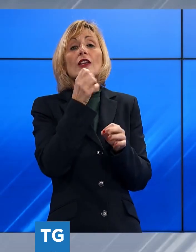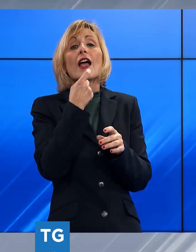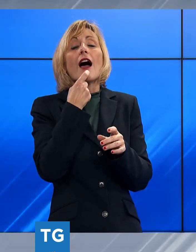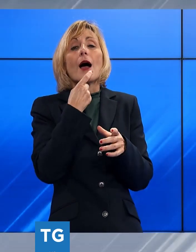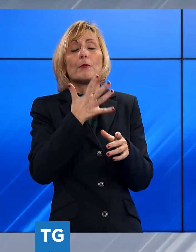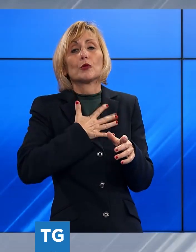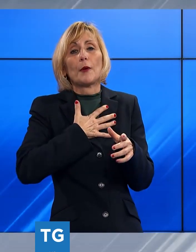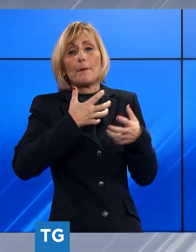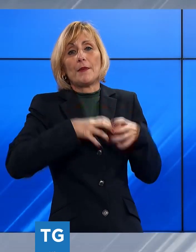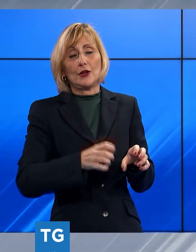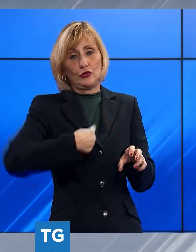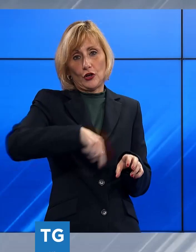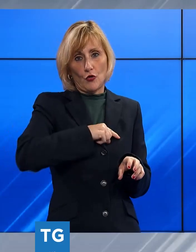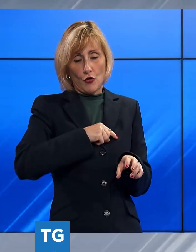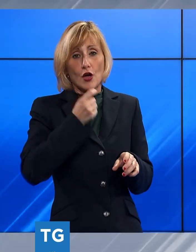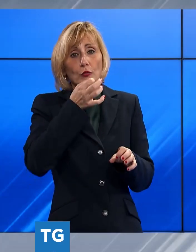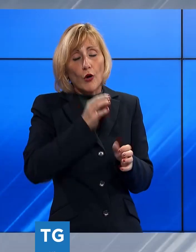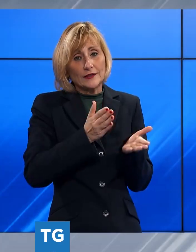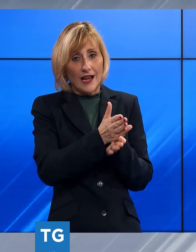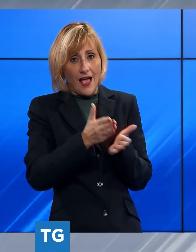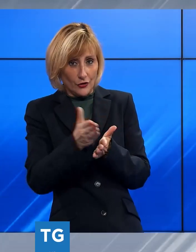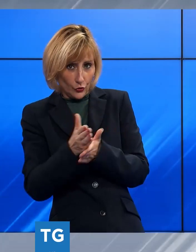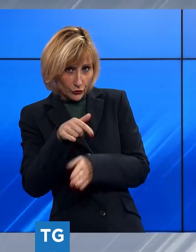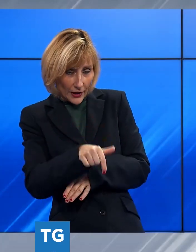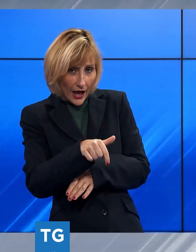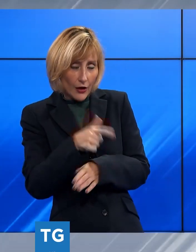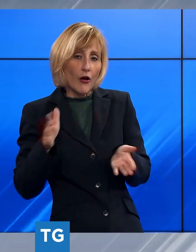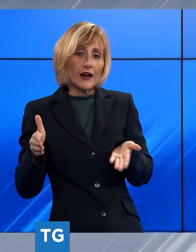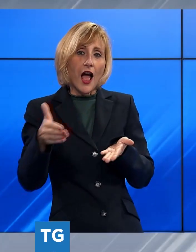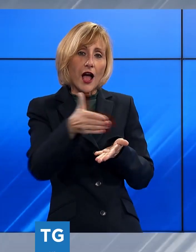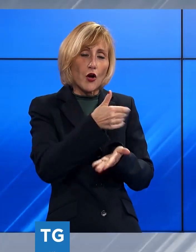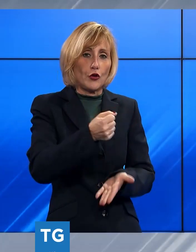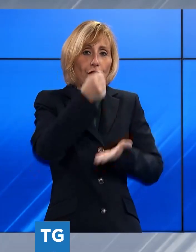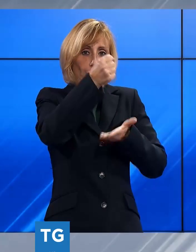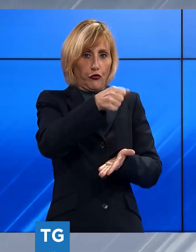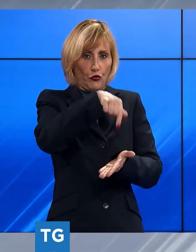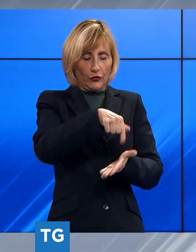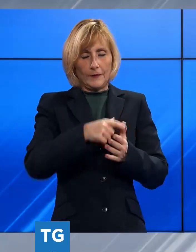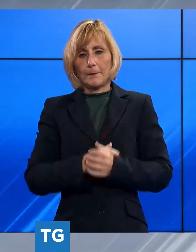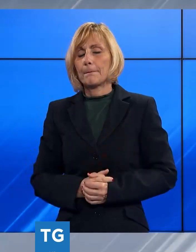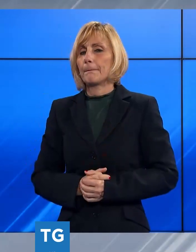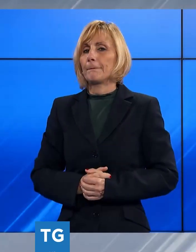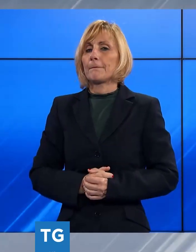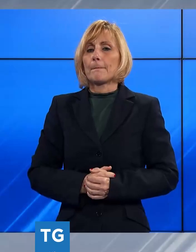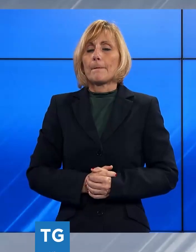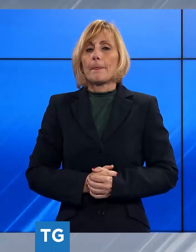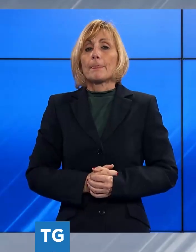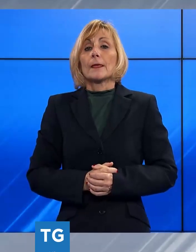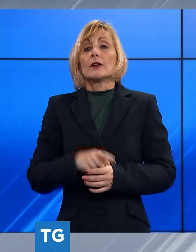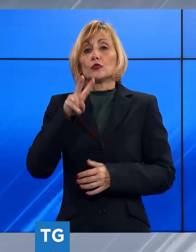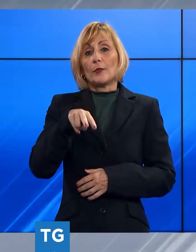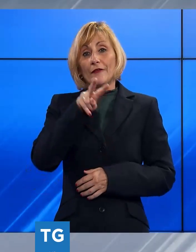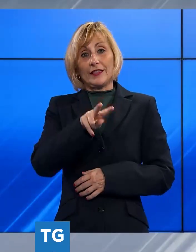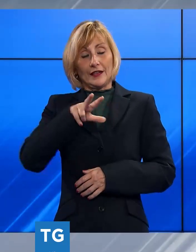chi può essere aiutato attraverso come dicevo il la raccolta fondi che che faremo Dunque anche quest'anno da solidarietà